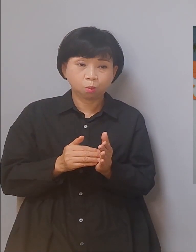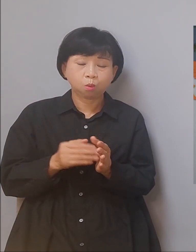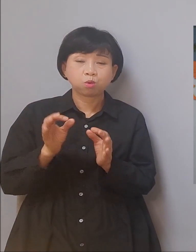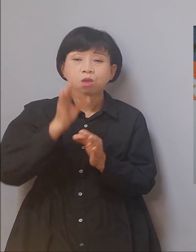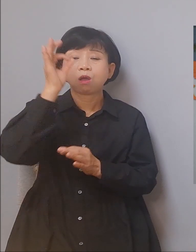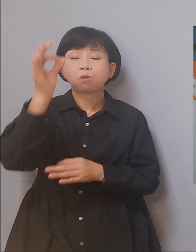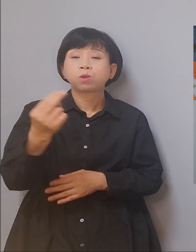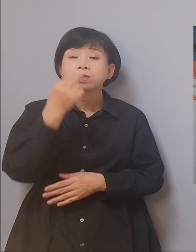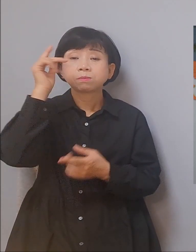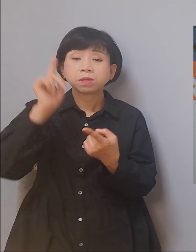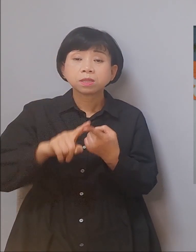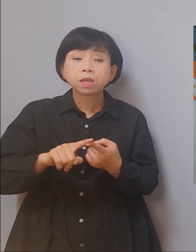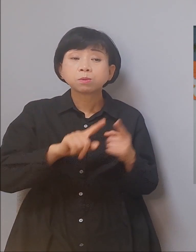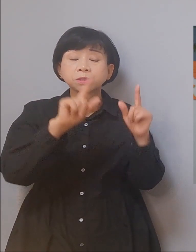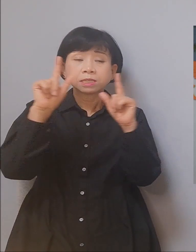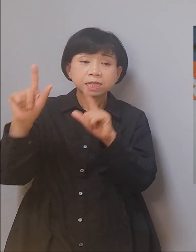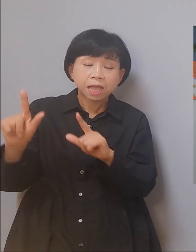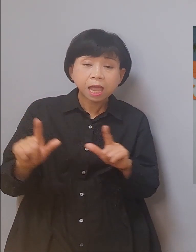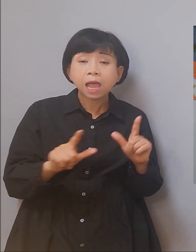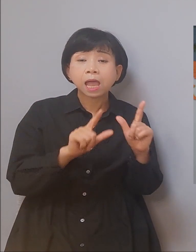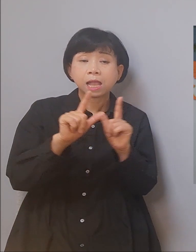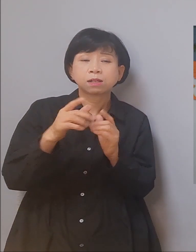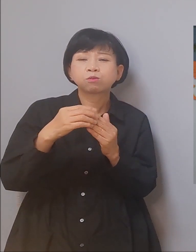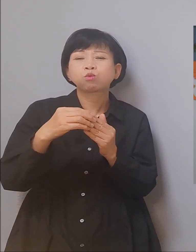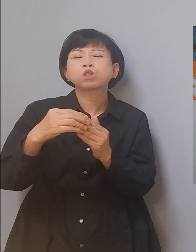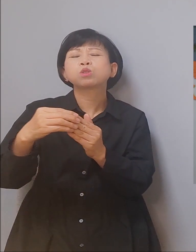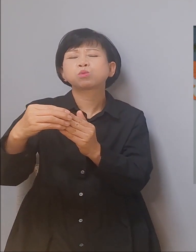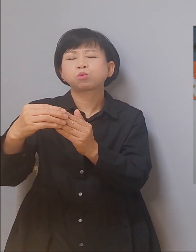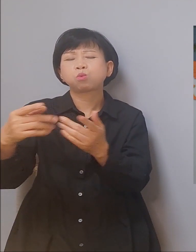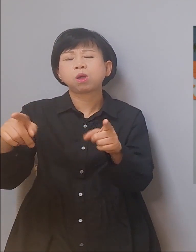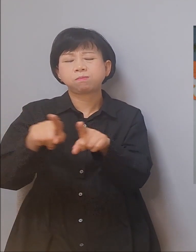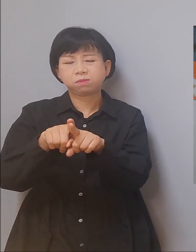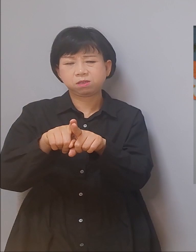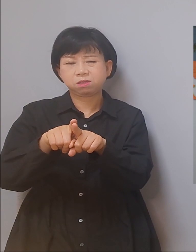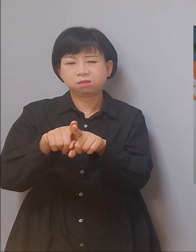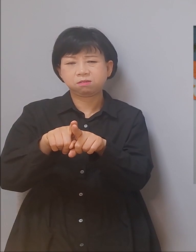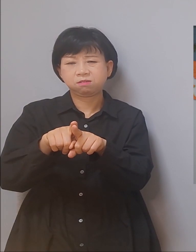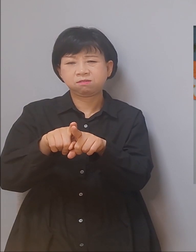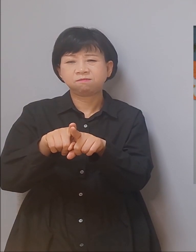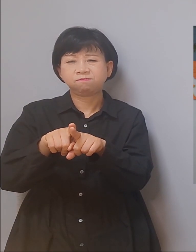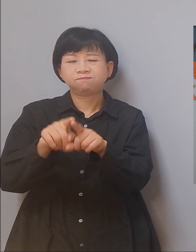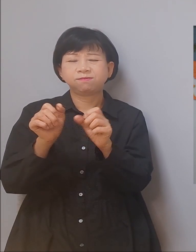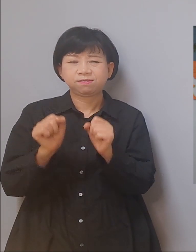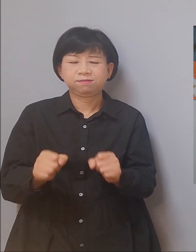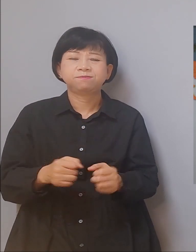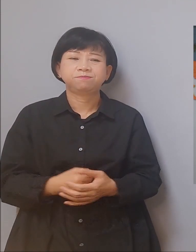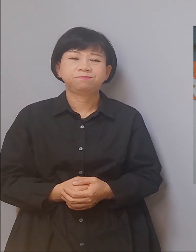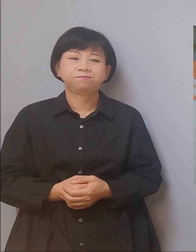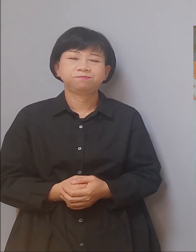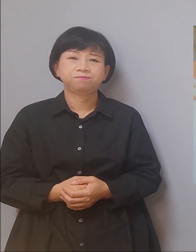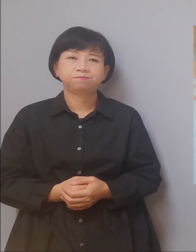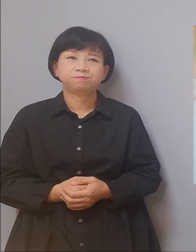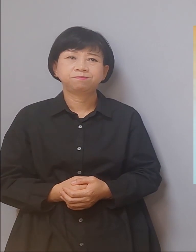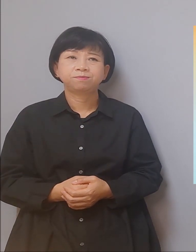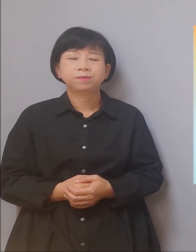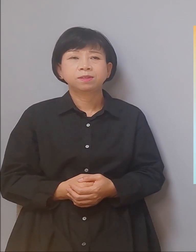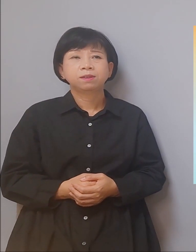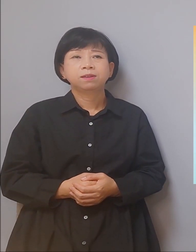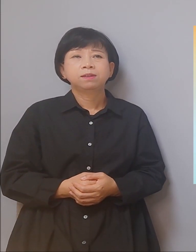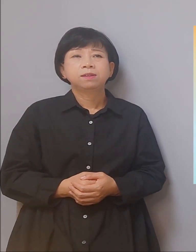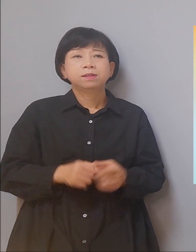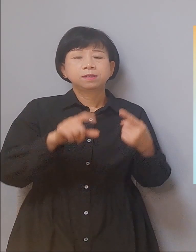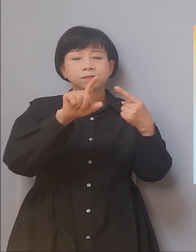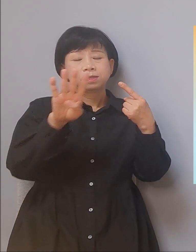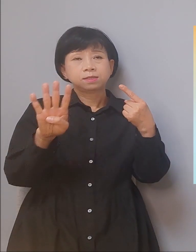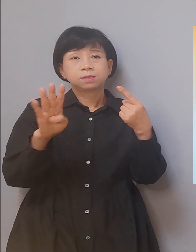생명대로 살아갈 수 있는 우리의 삶을 살아갈 수 있도록 우리와 함께하여 주신다는 겁니다. 우리 4절의 말씀 볼까요?